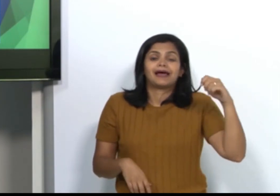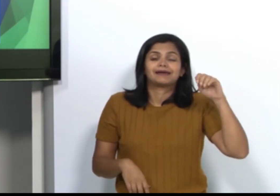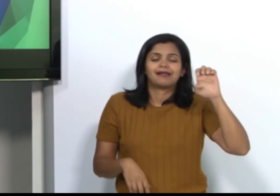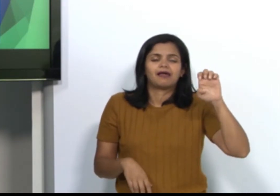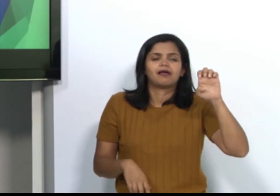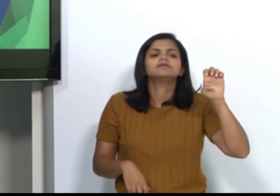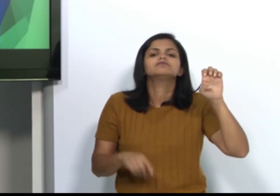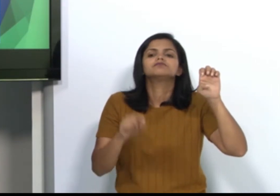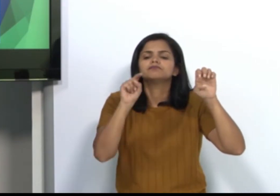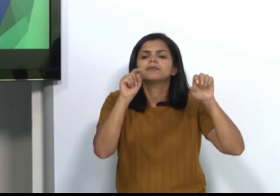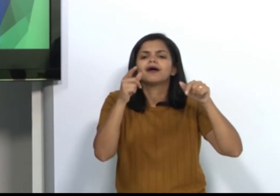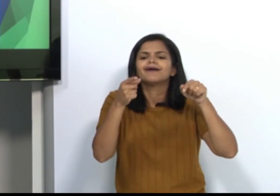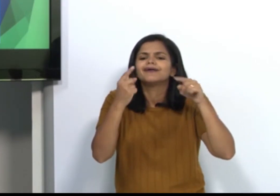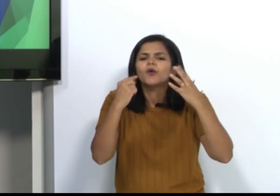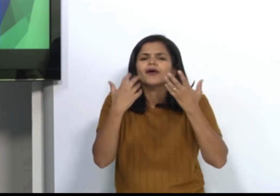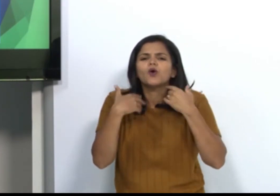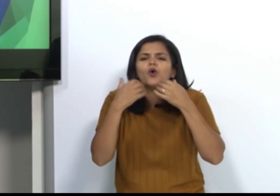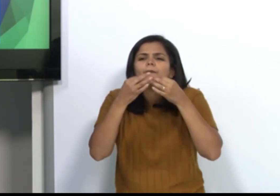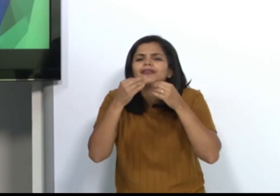sinal D, sinal E.